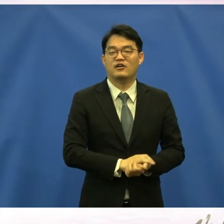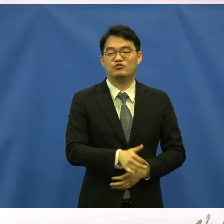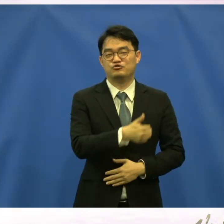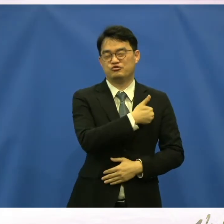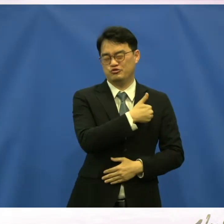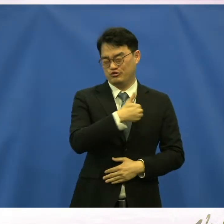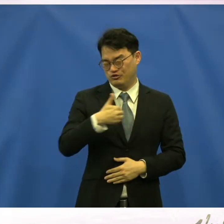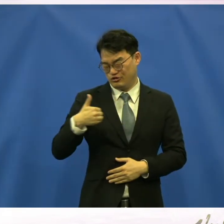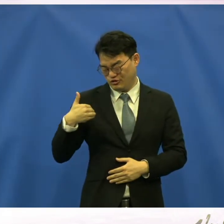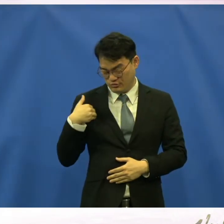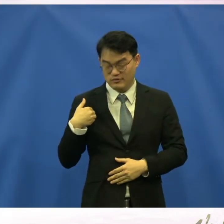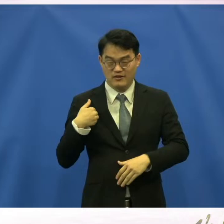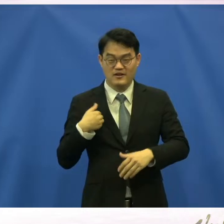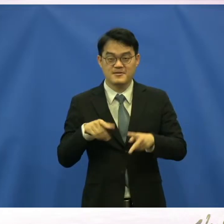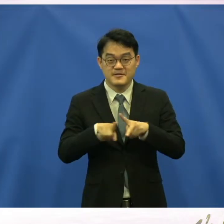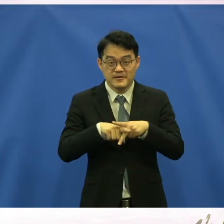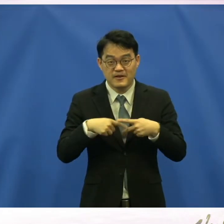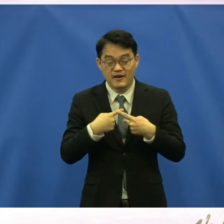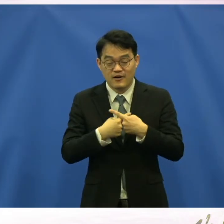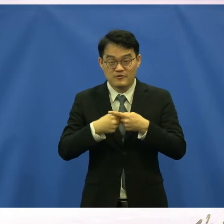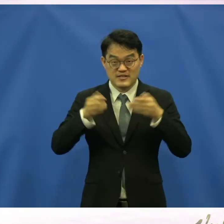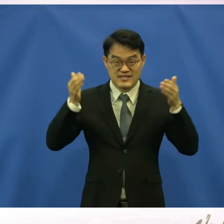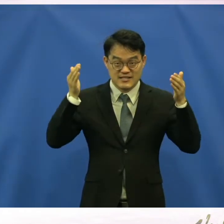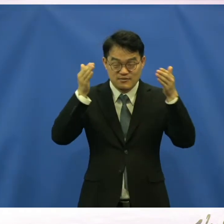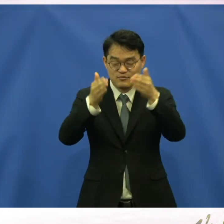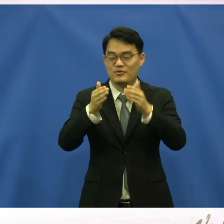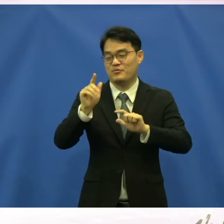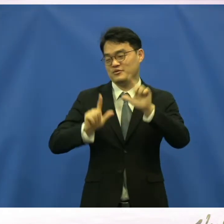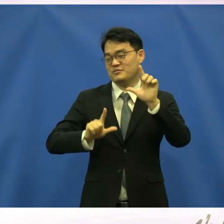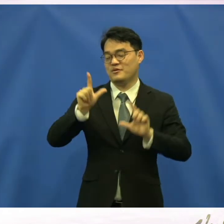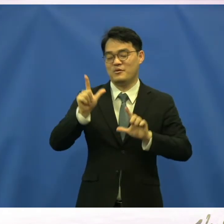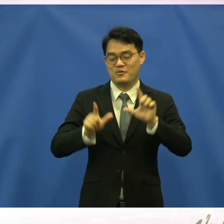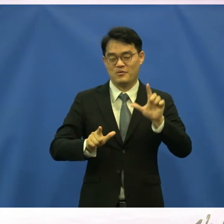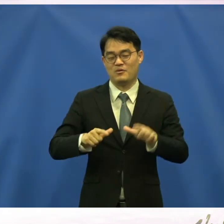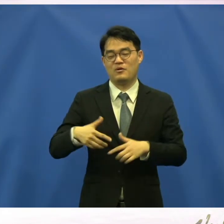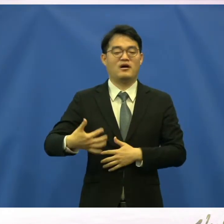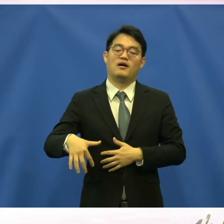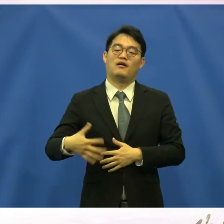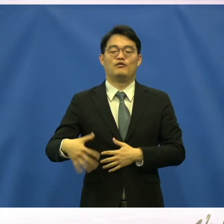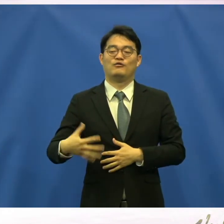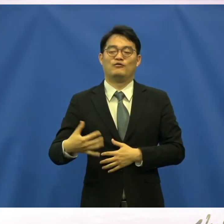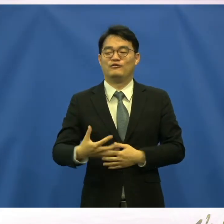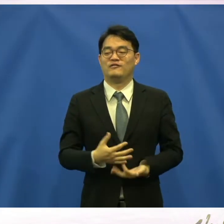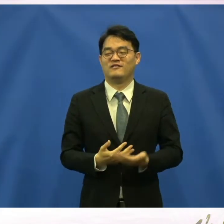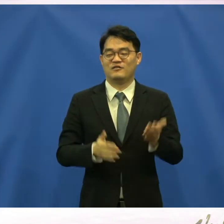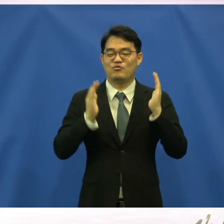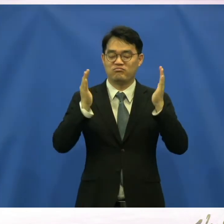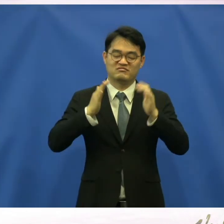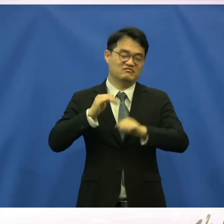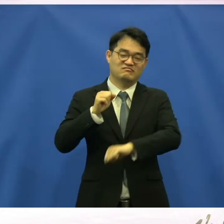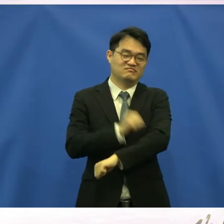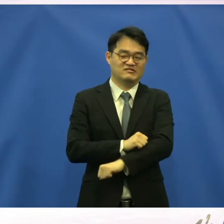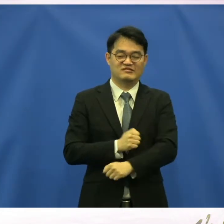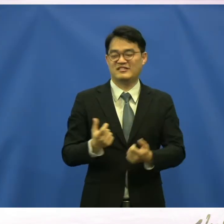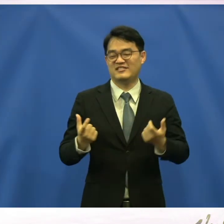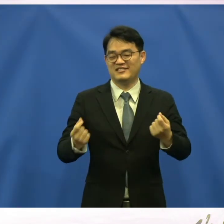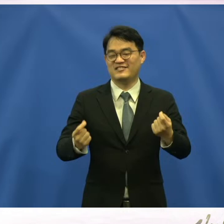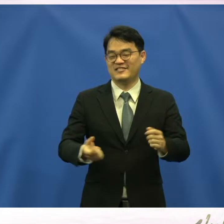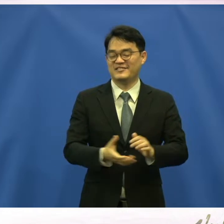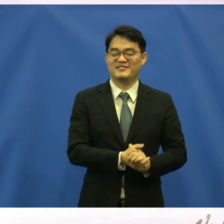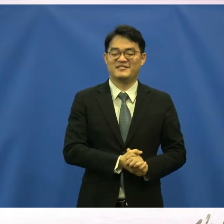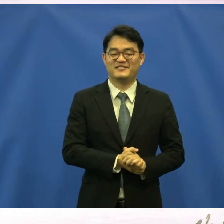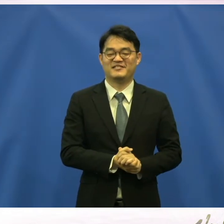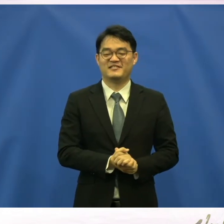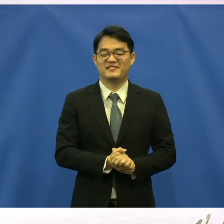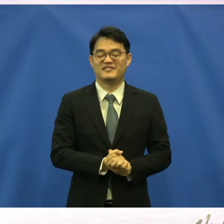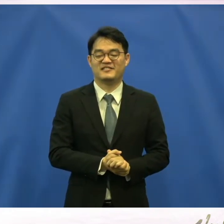알아들어. 너무너무 대단해요. 앞으로 공부도 너무 잘할 것 같고 뭐